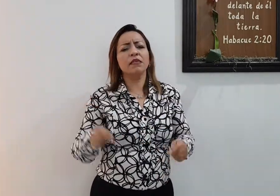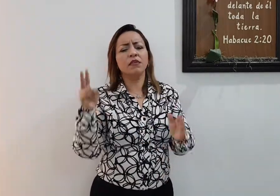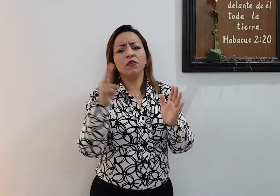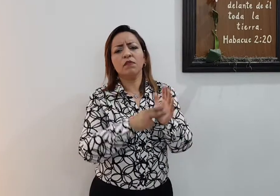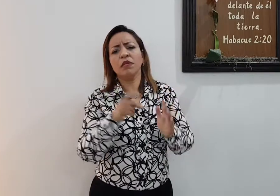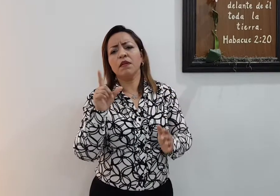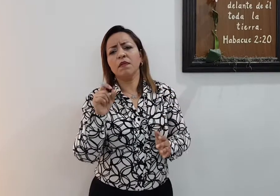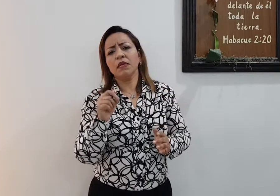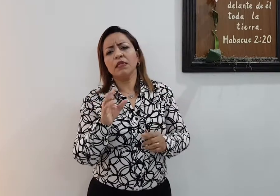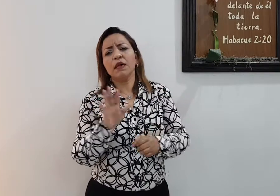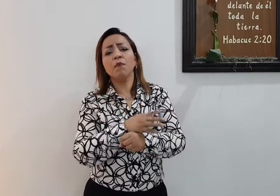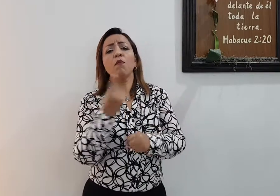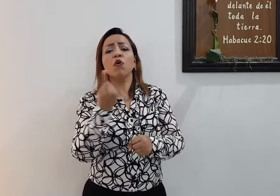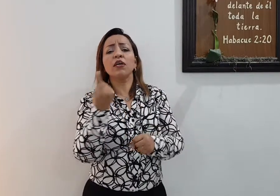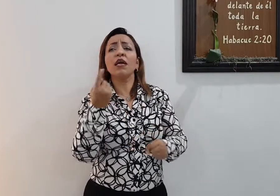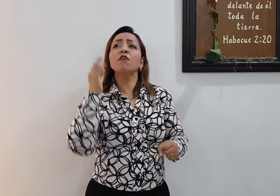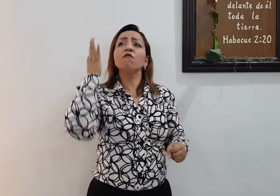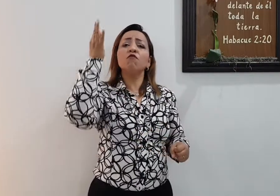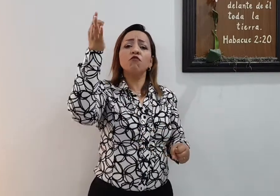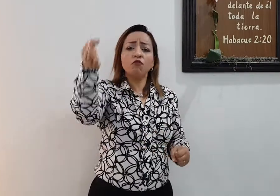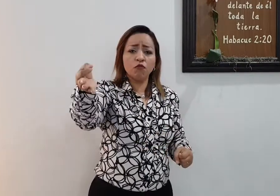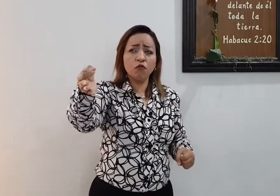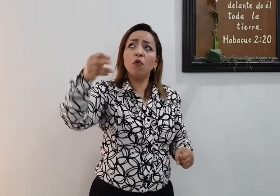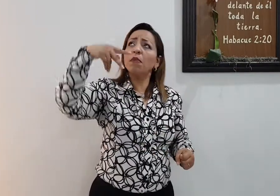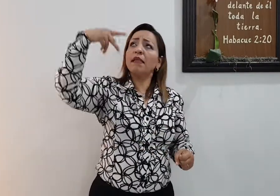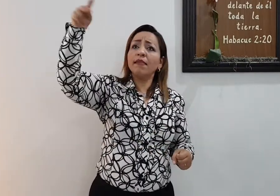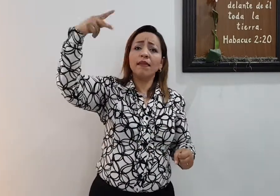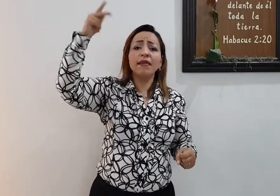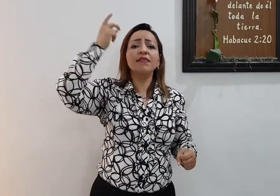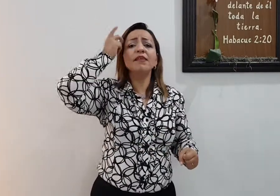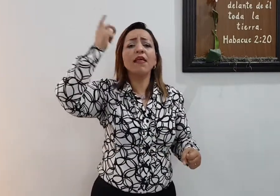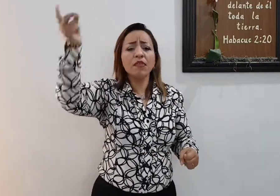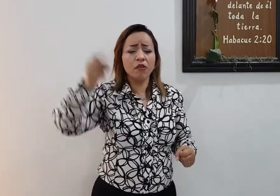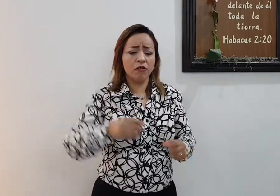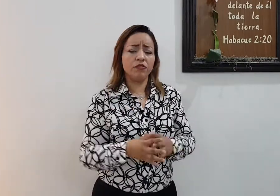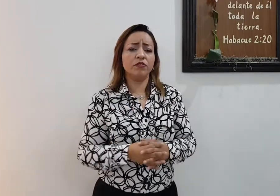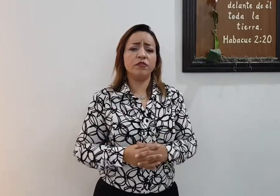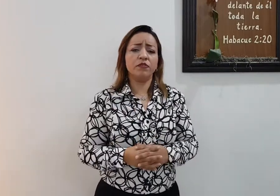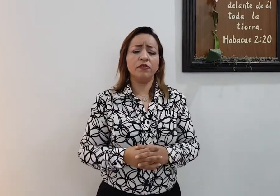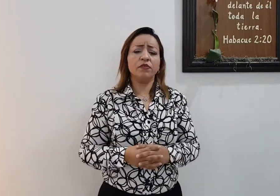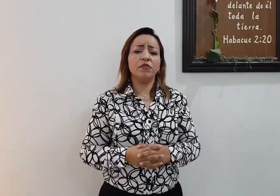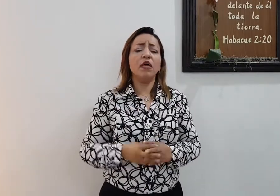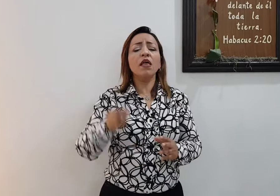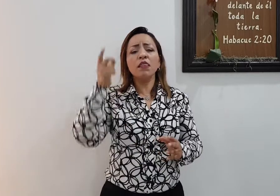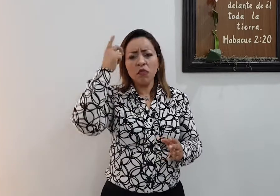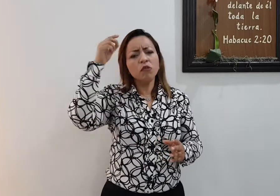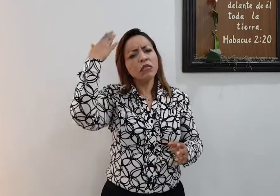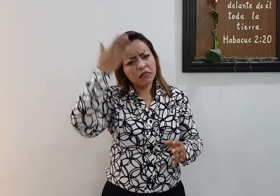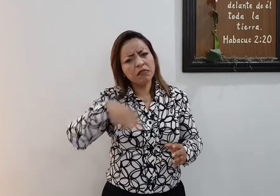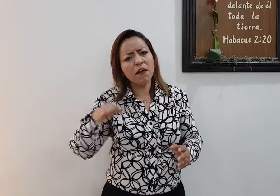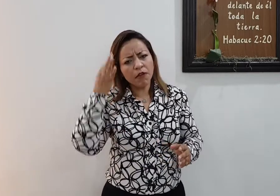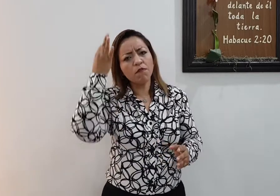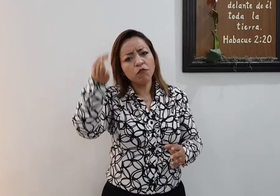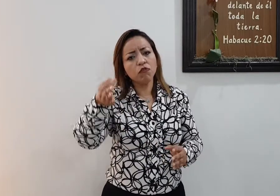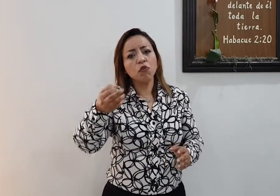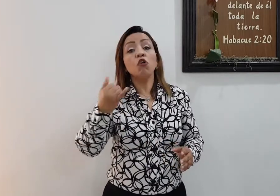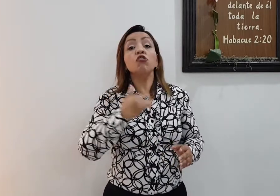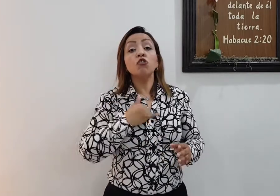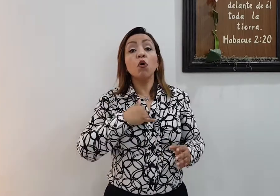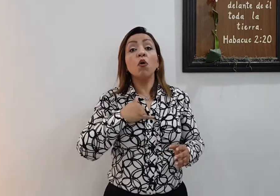futuro le pertenece a Dios. Y yo descanso en eso, que Dios sí sabe qué va a pasar. Entonces me tomo de su mano. El pasado, hermanos, pues ya